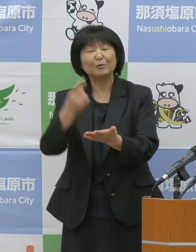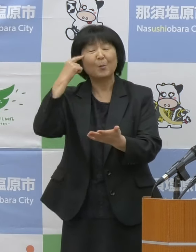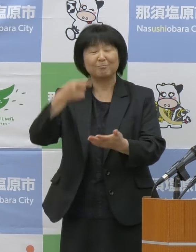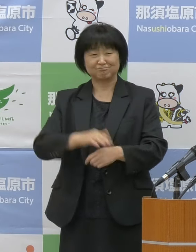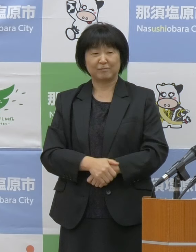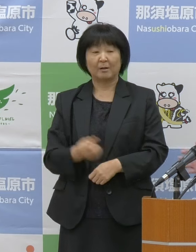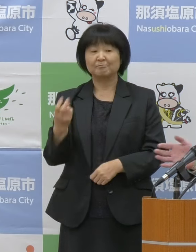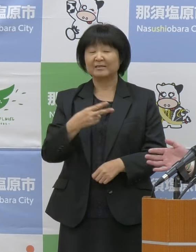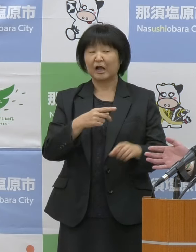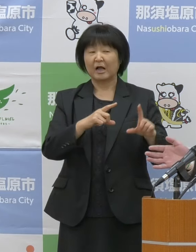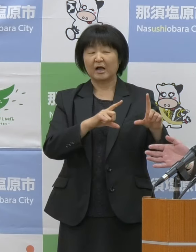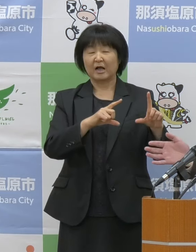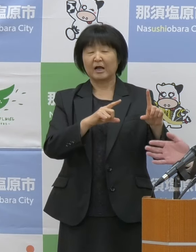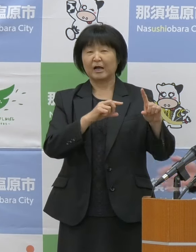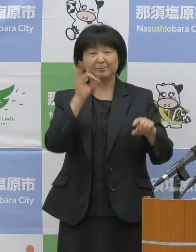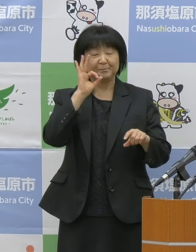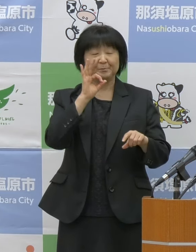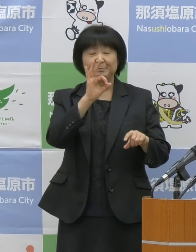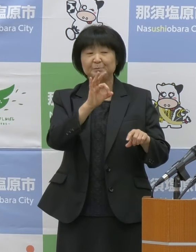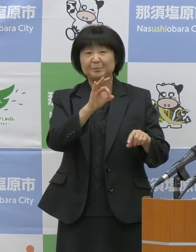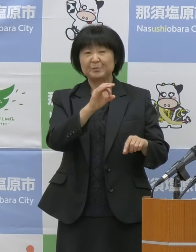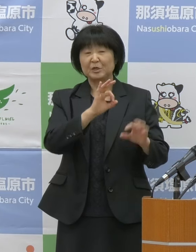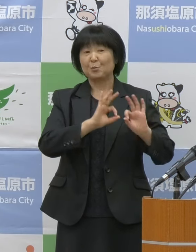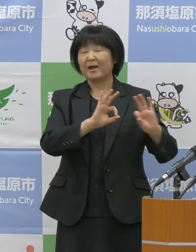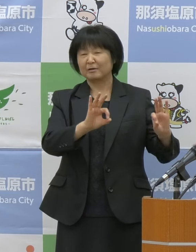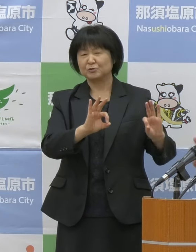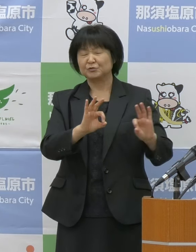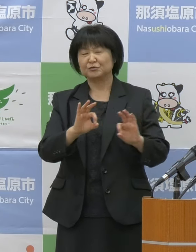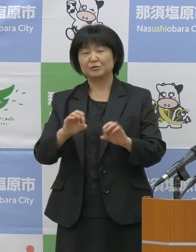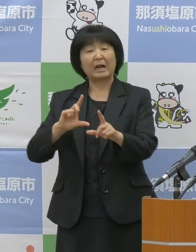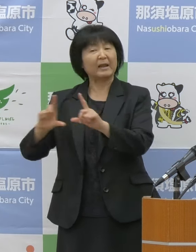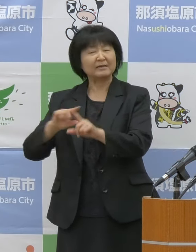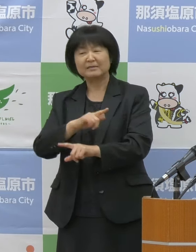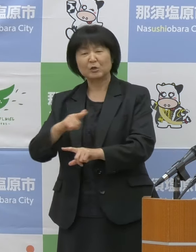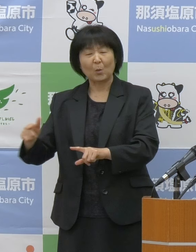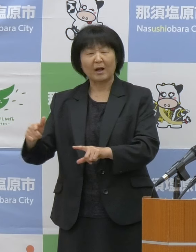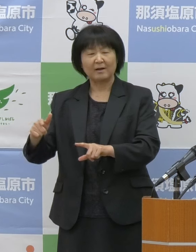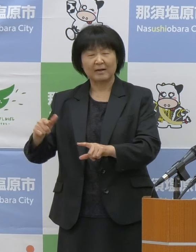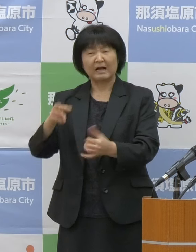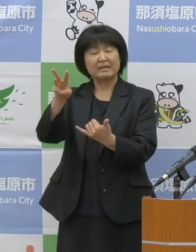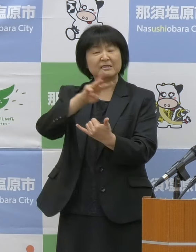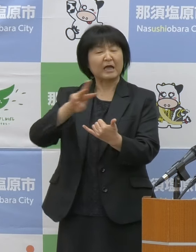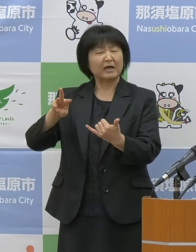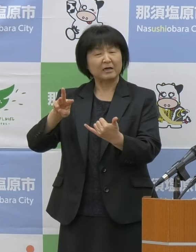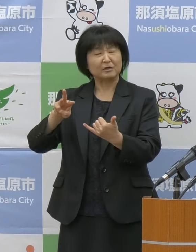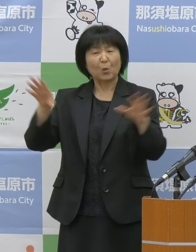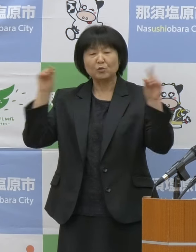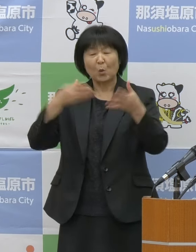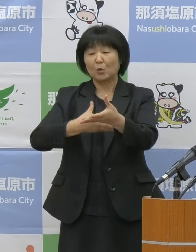ルメールや公式 LINE では災害情報共有システムによりまして、どこが例えば